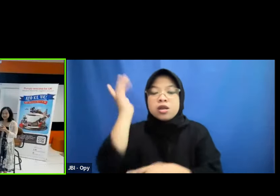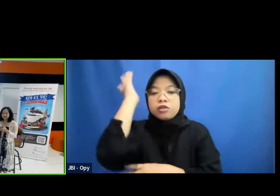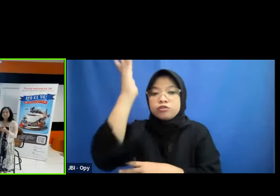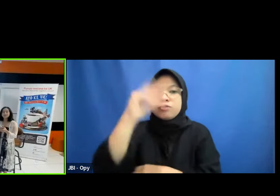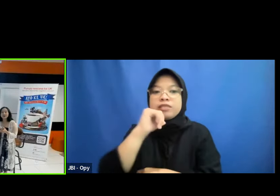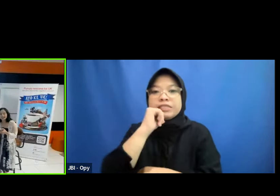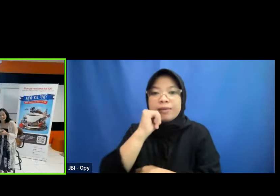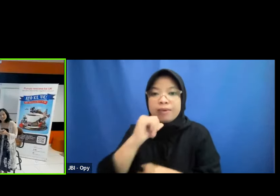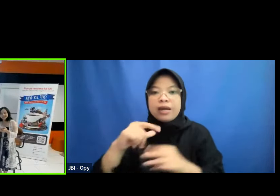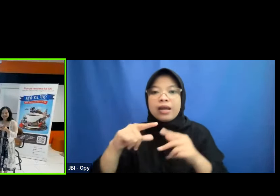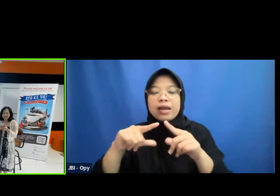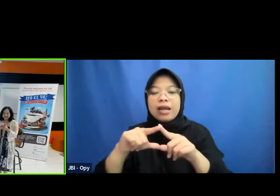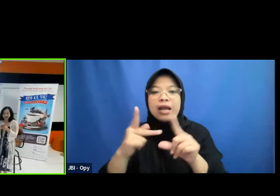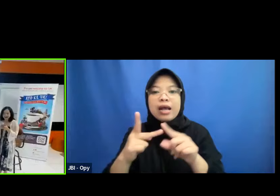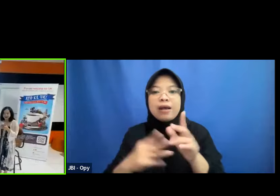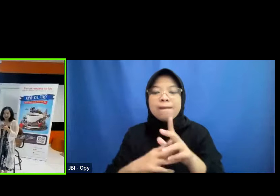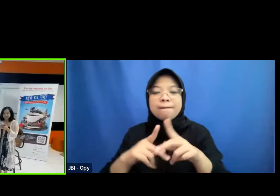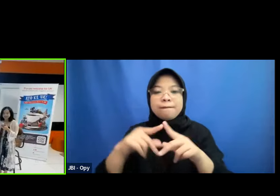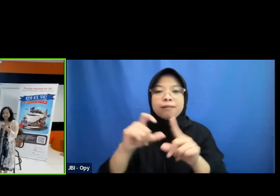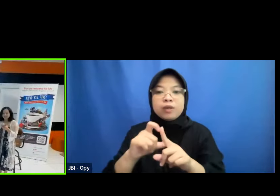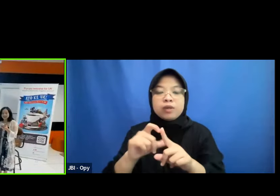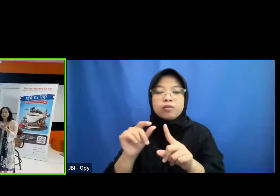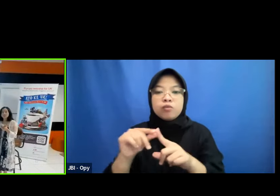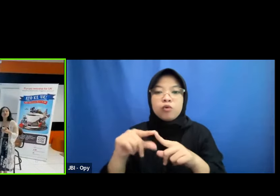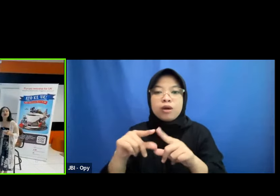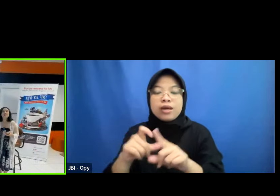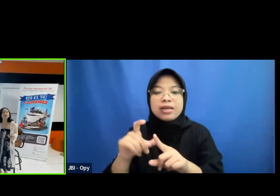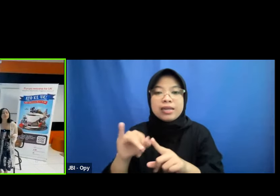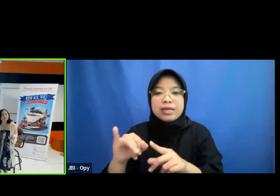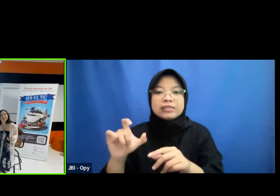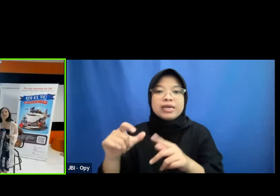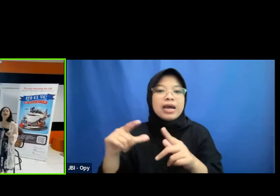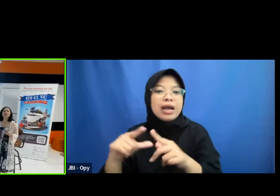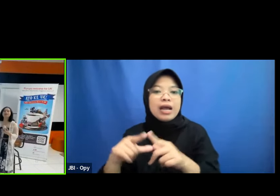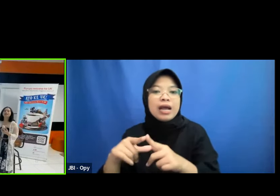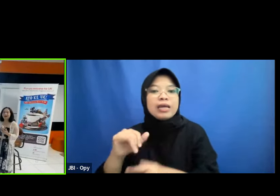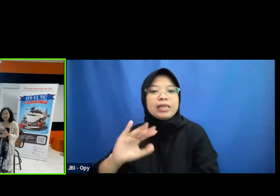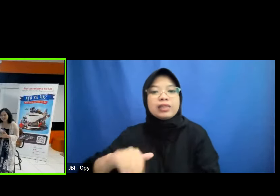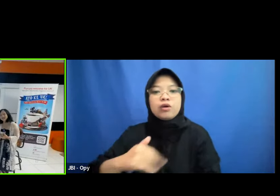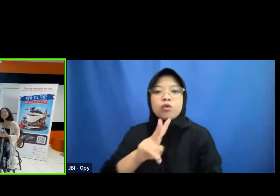adalah Mas Ahmad Fuadi dariing alumni